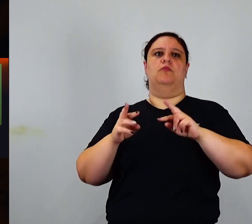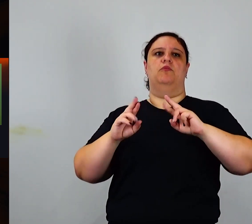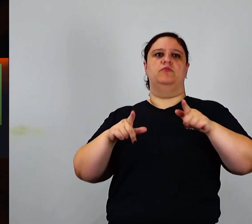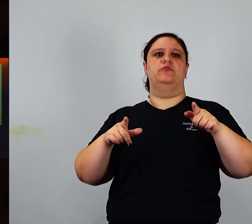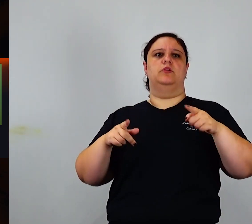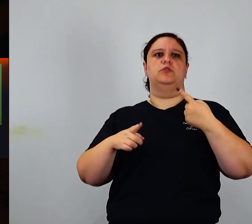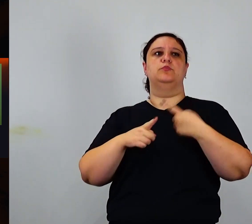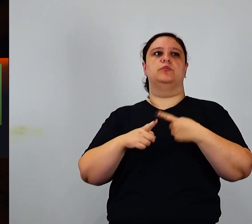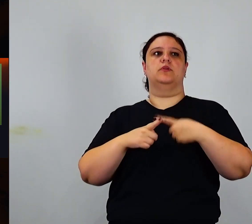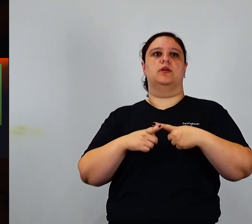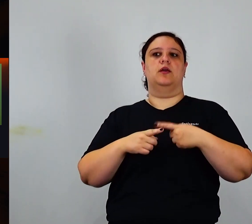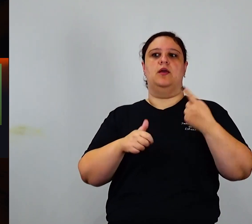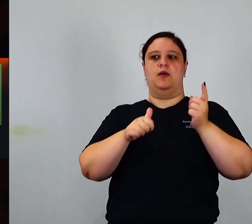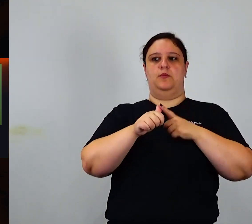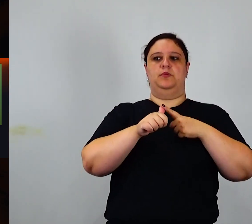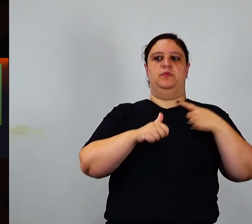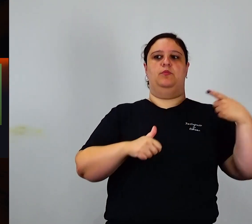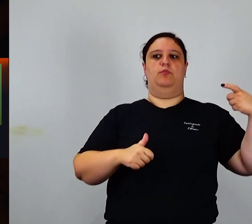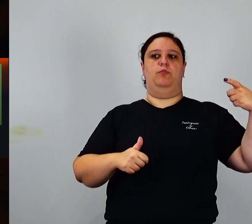da lagarta, aqui